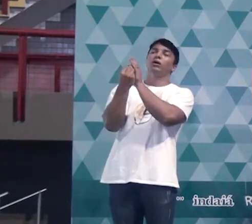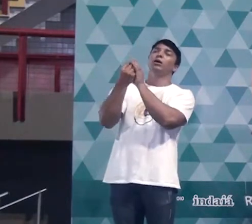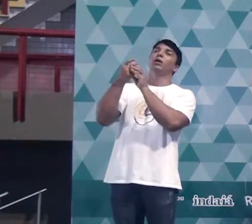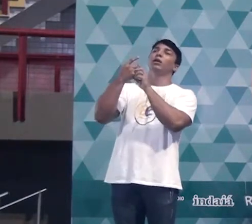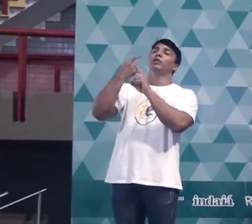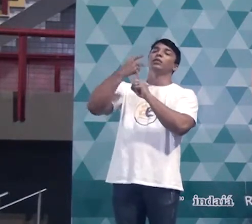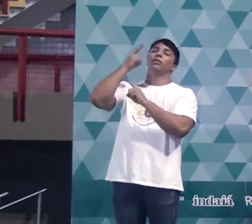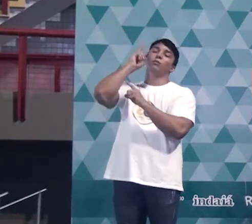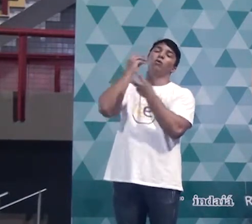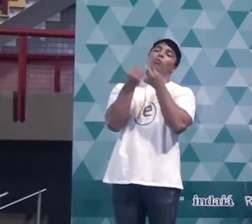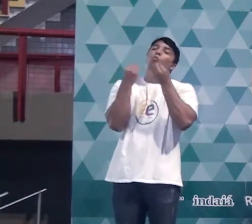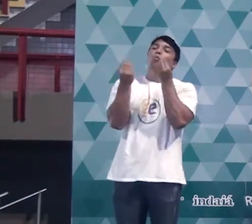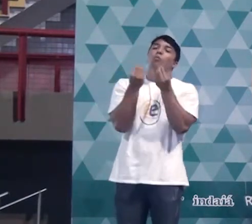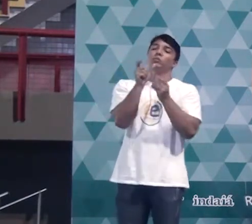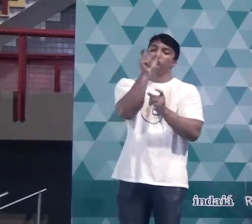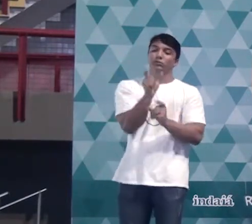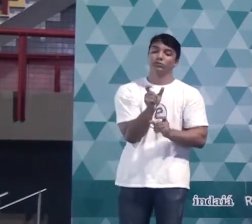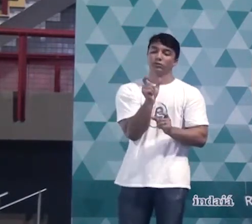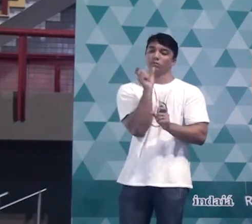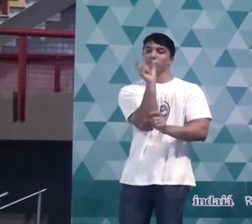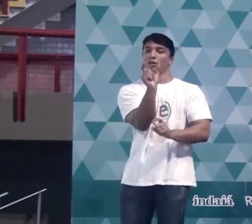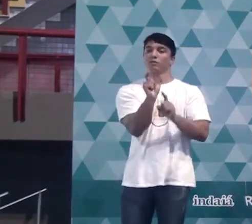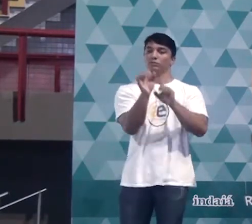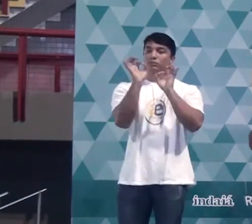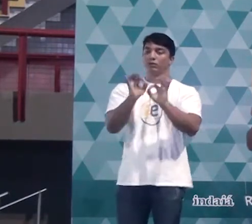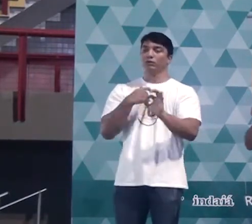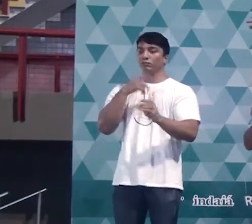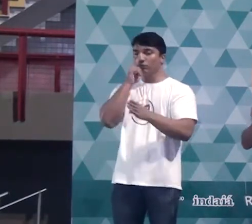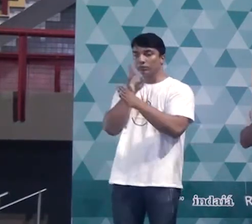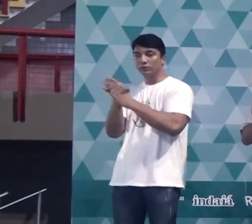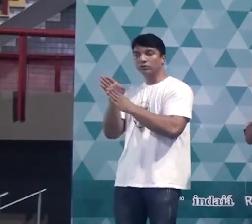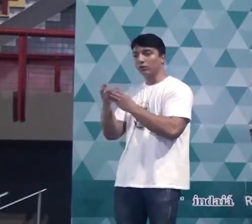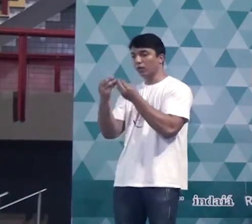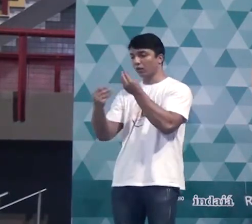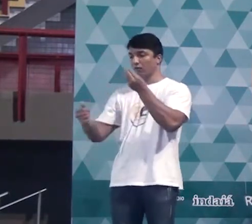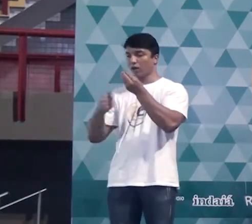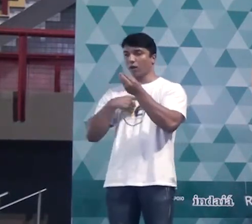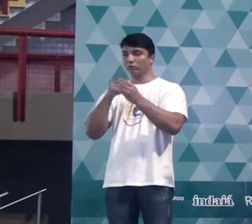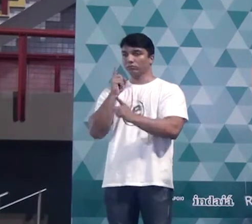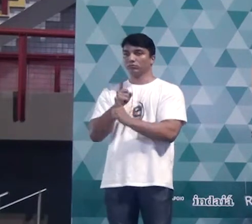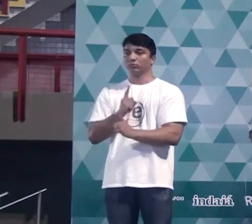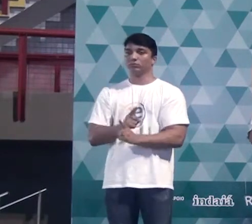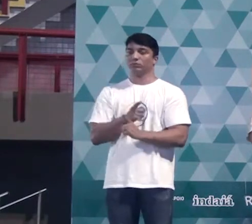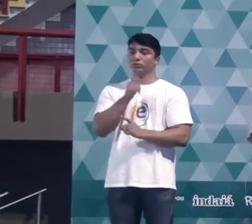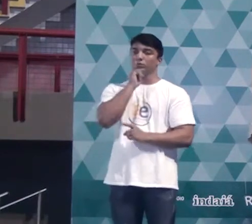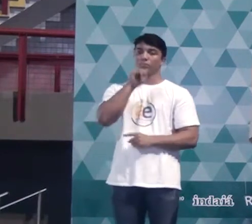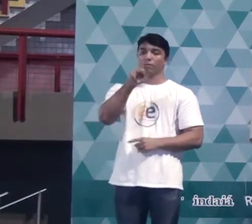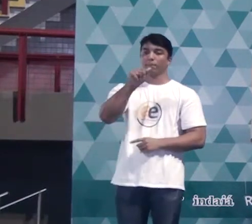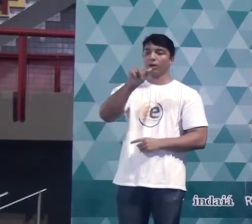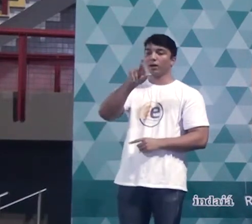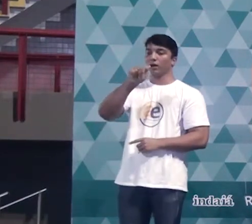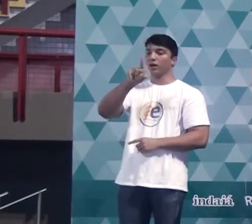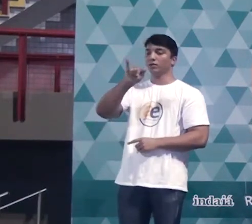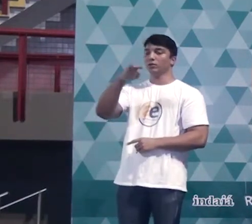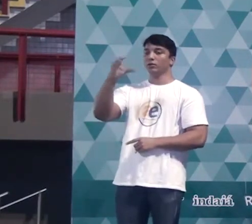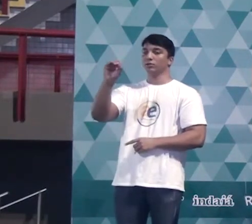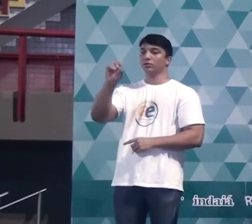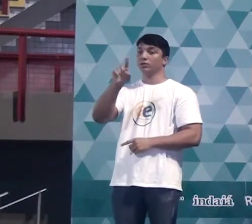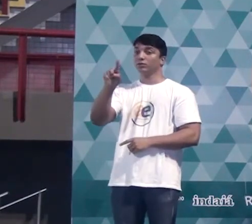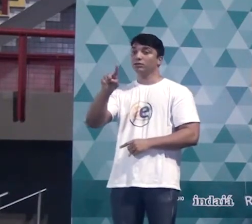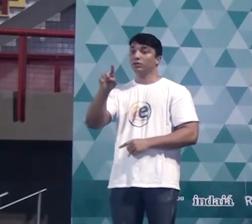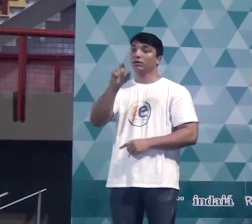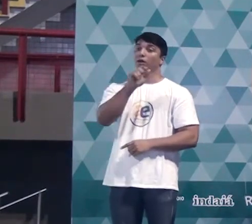Busca a palavra de origem. A palavra de origem orienta a grafia das palavras derivadas. Paralisação é com S ou com